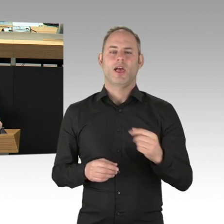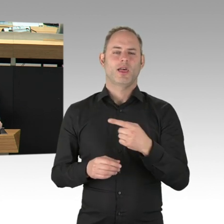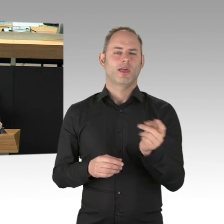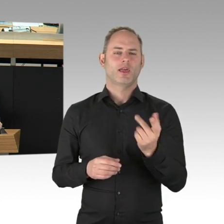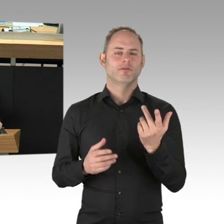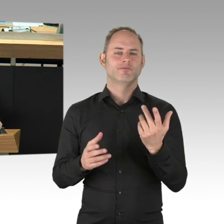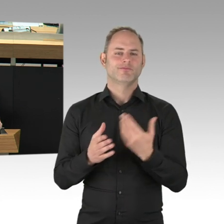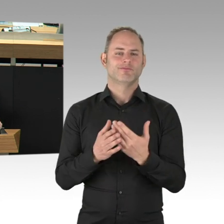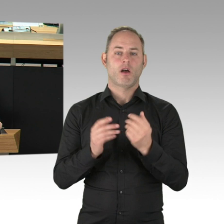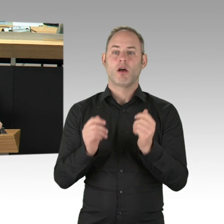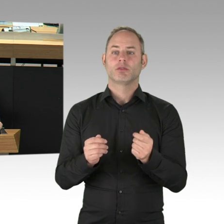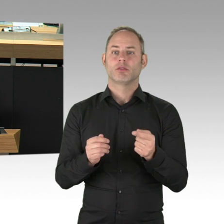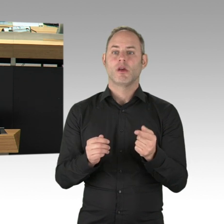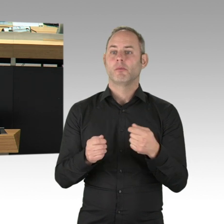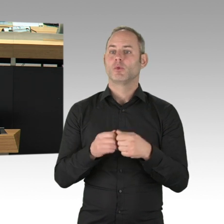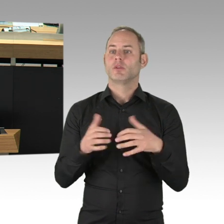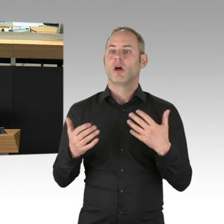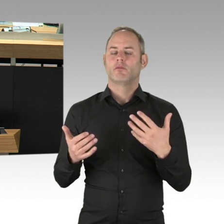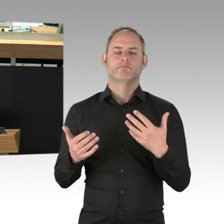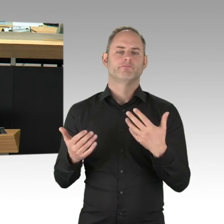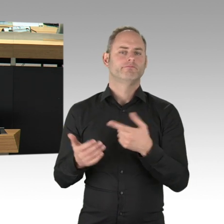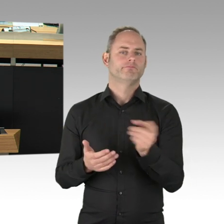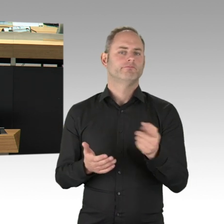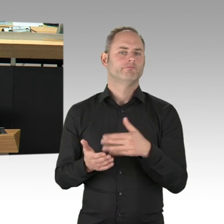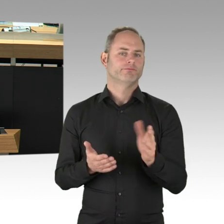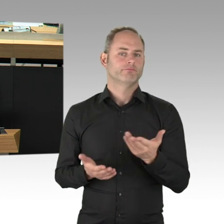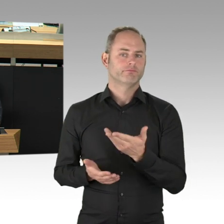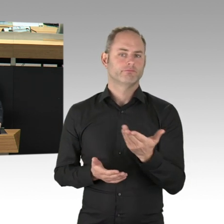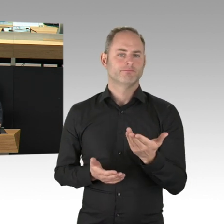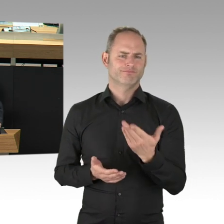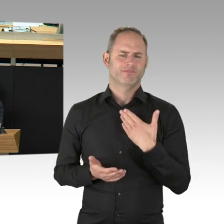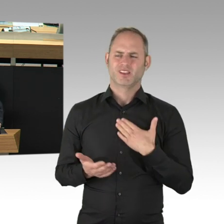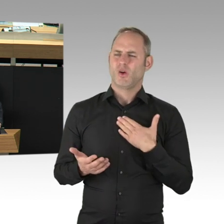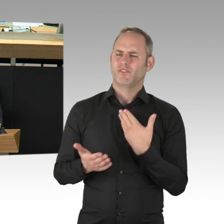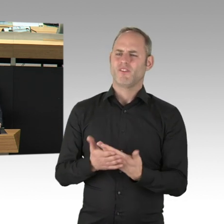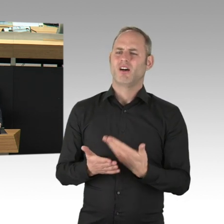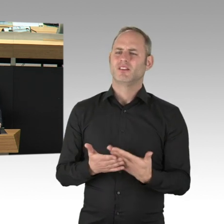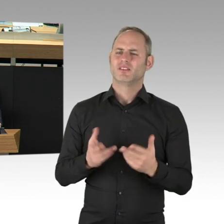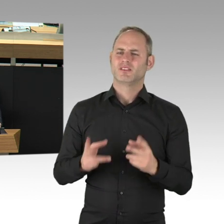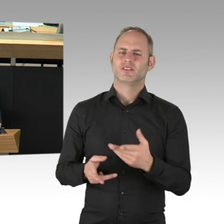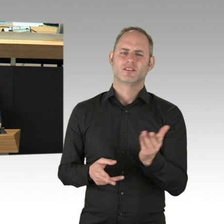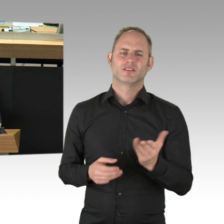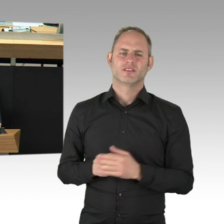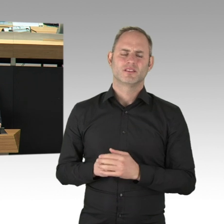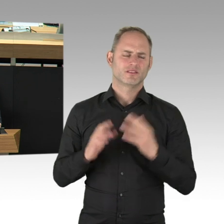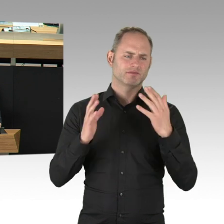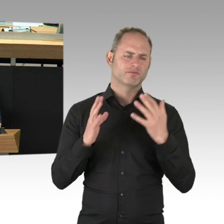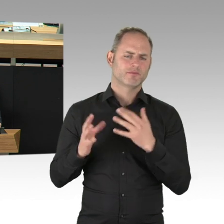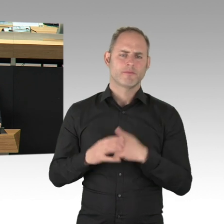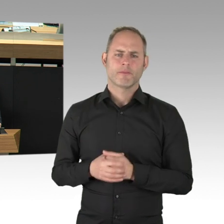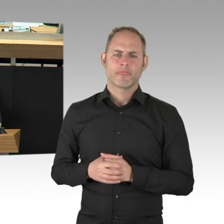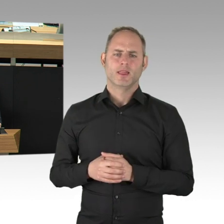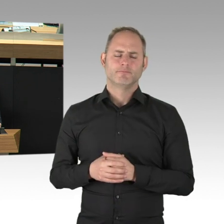Meine Damen und Herren, verschließen wir nicht die Augen vor der Realität. Unsere jüdischen Mitbürger in Deutschland haben Angst vor